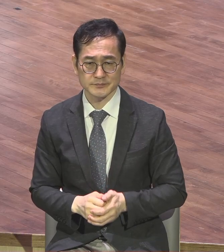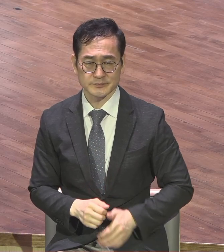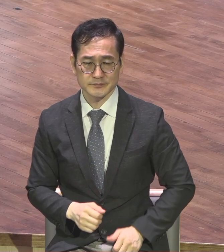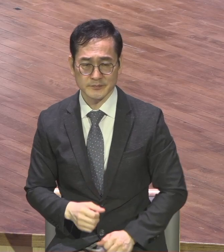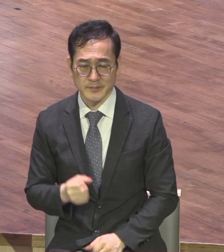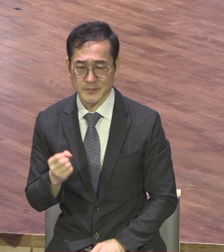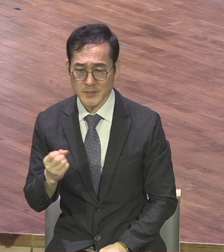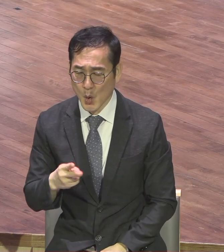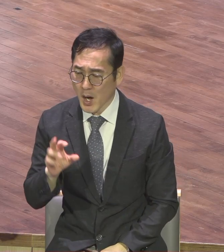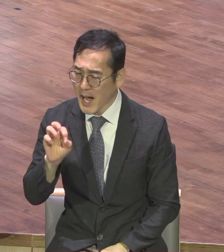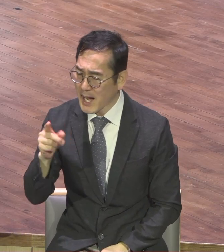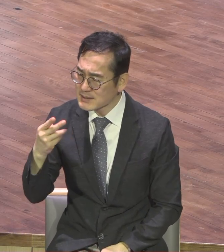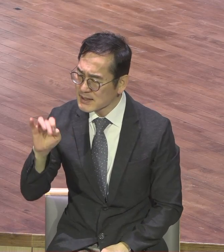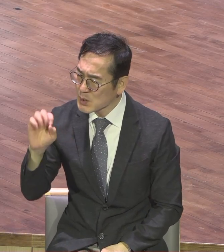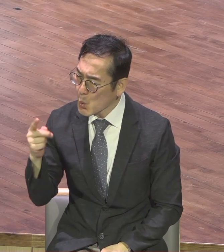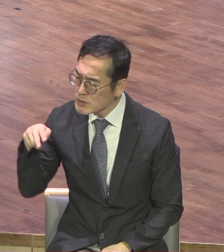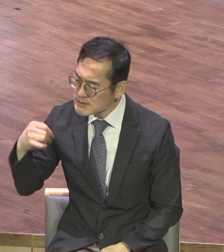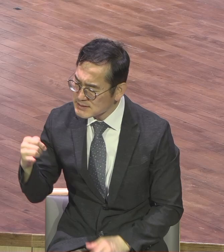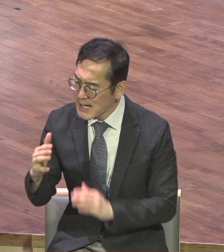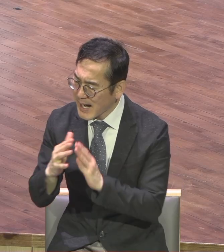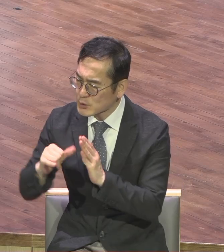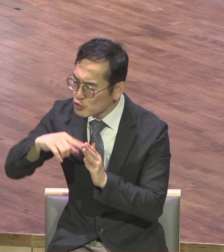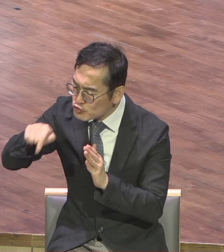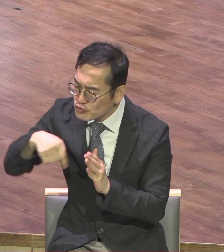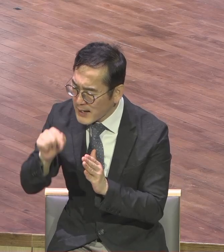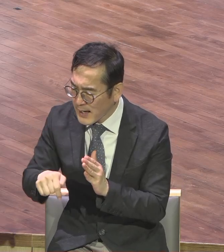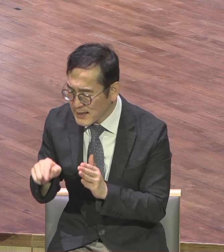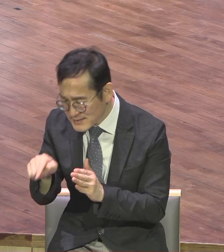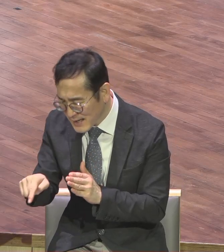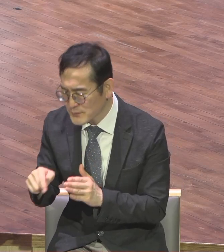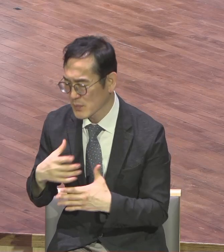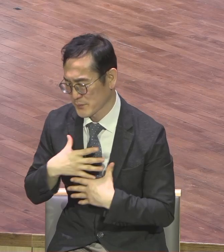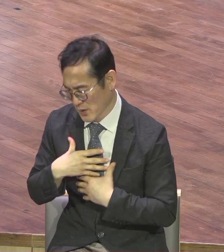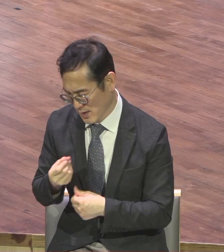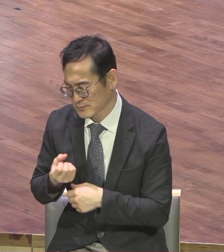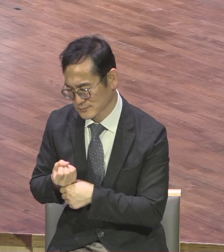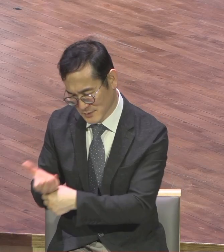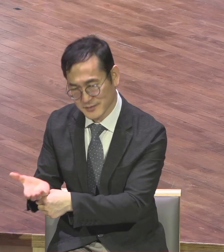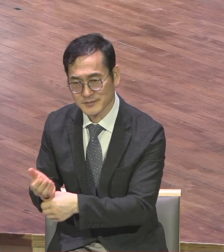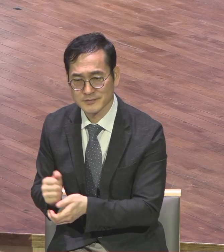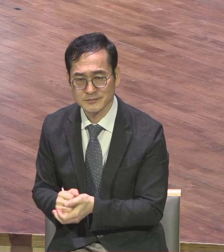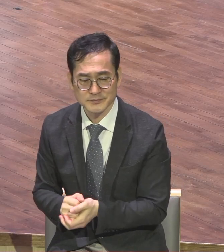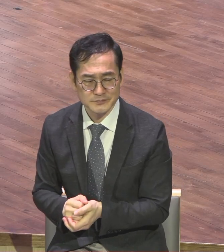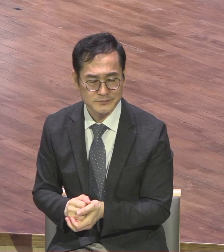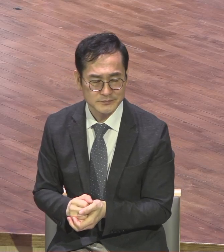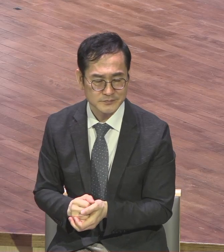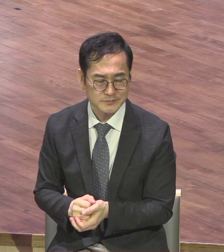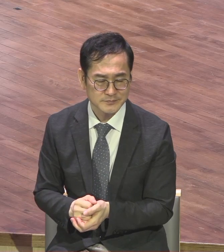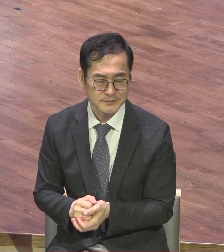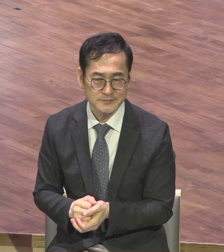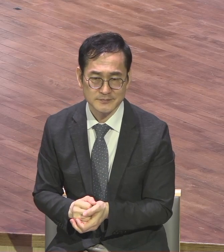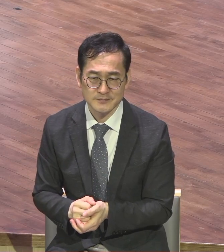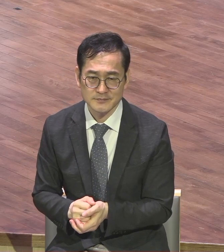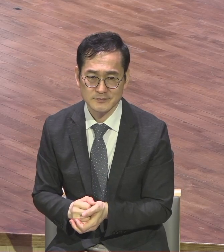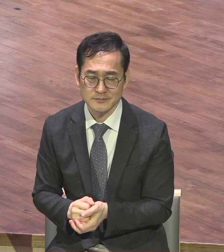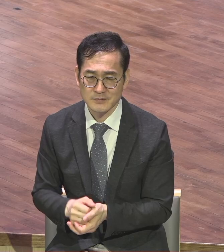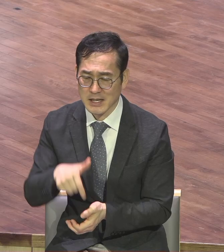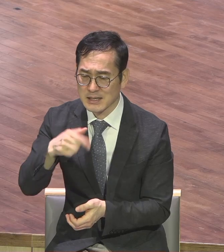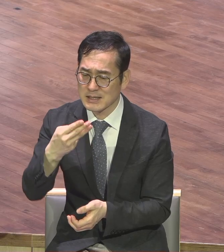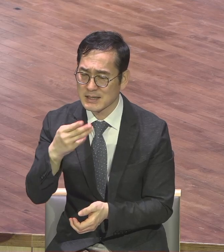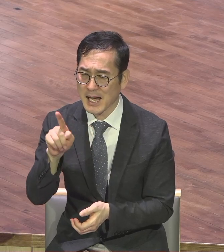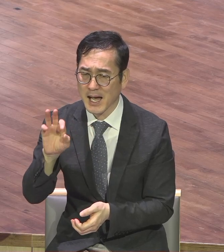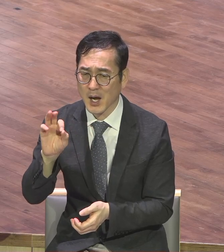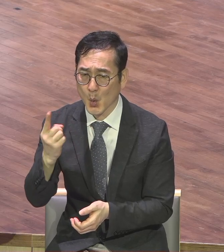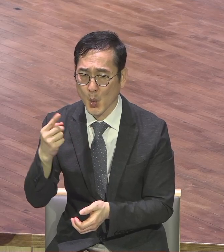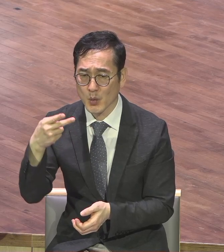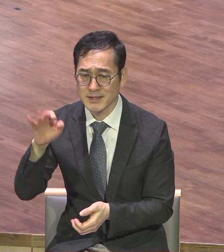자들에게 문안하라 이렇게 나오는데 당시에 블레곤과 헤메와 나기 집안은 뭡니까? 글라우디오 형제를